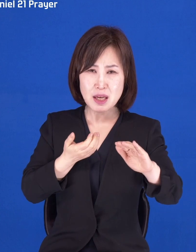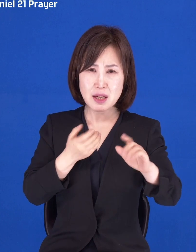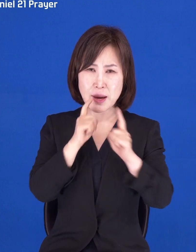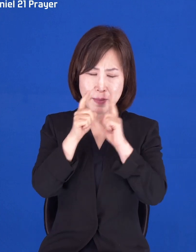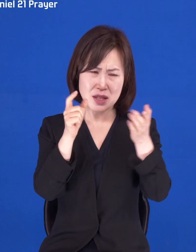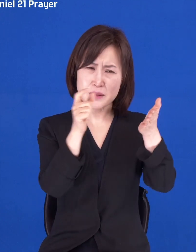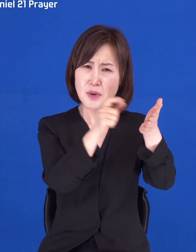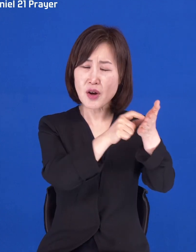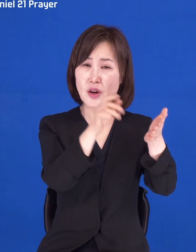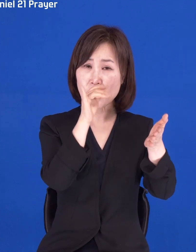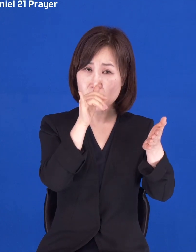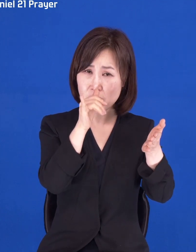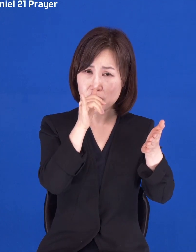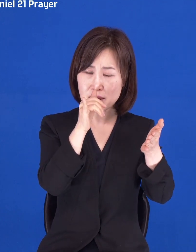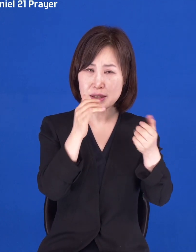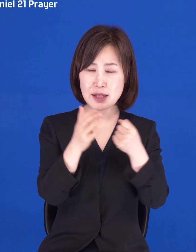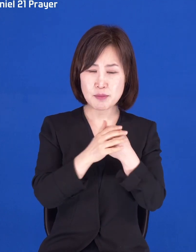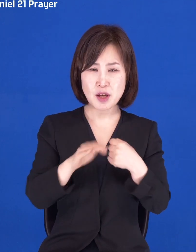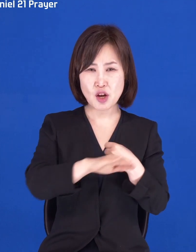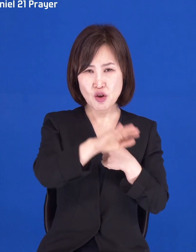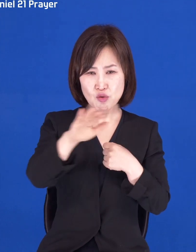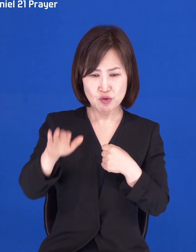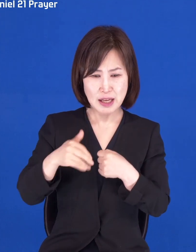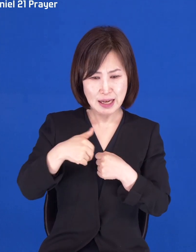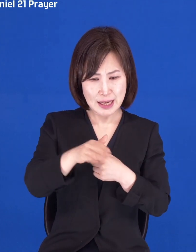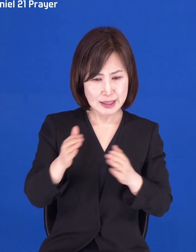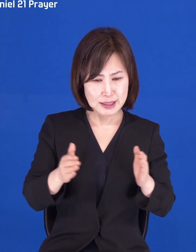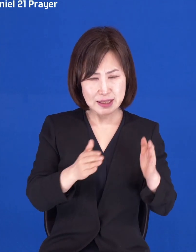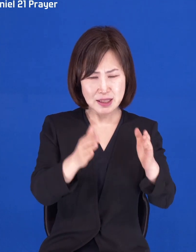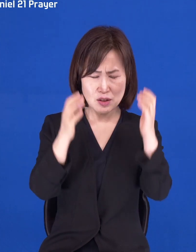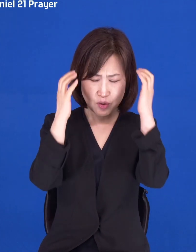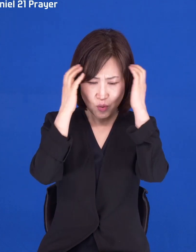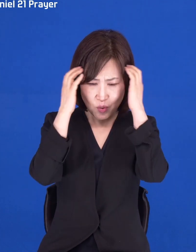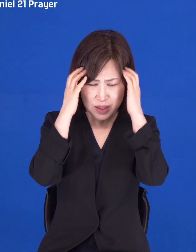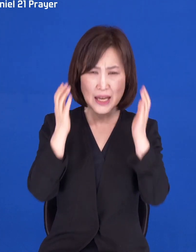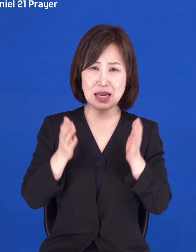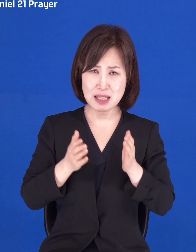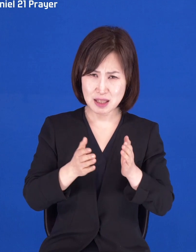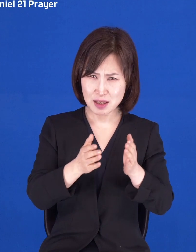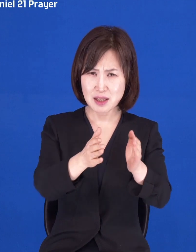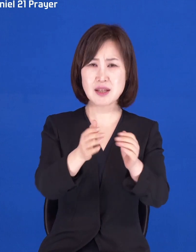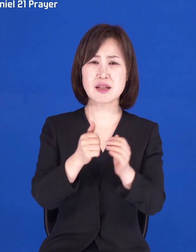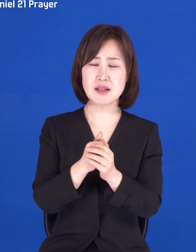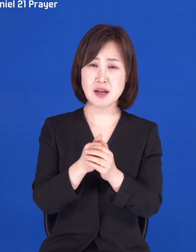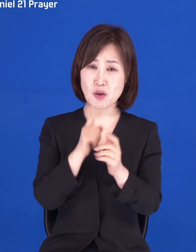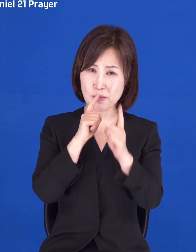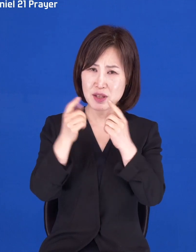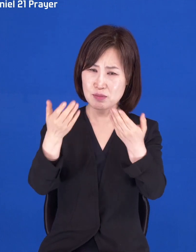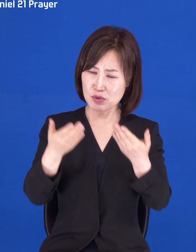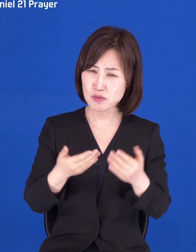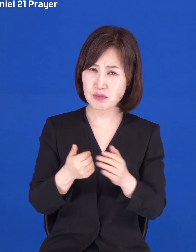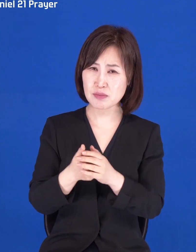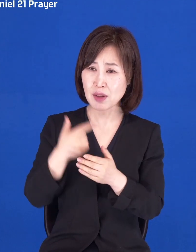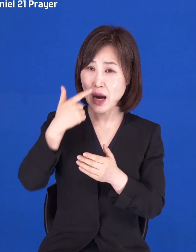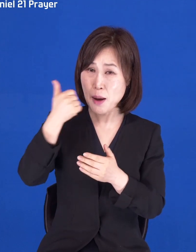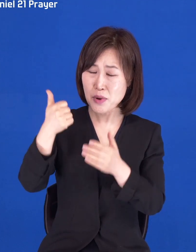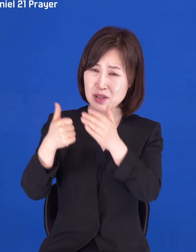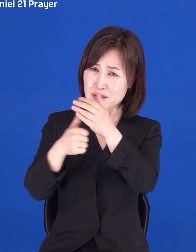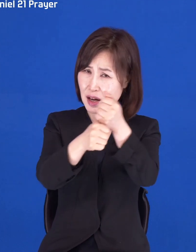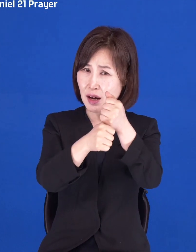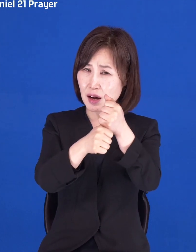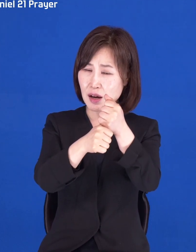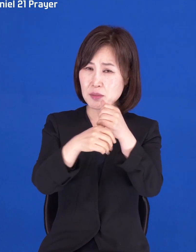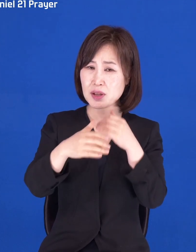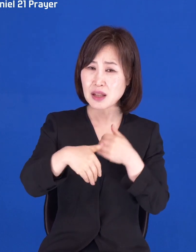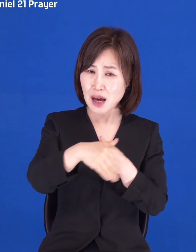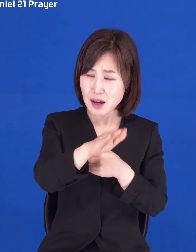있는데, 우리가 가는 길이 이런 길이라고 말씀하셨습니다. 아버지 끌려가신 후